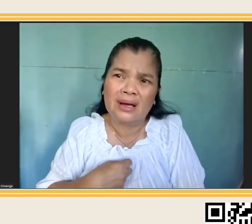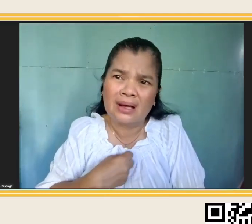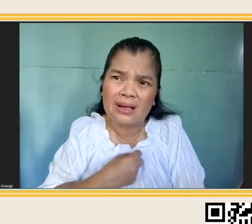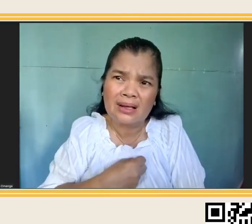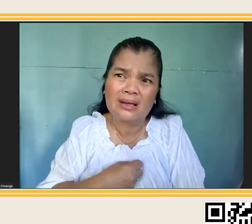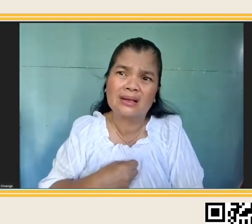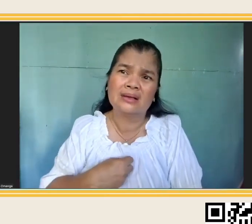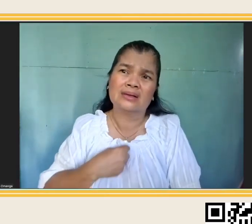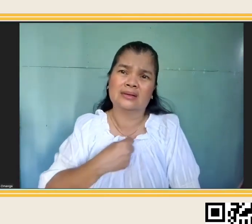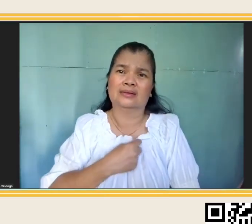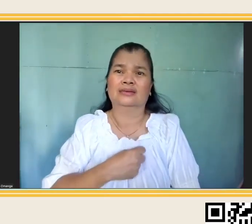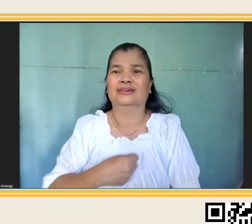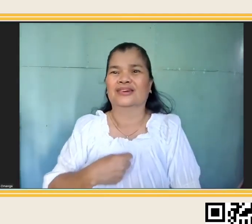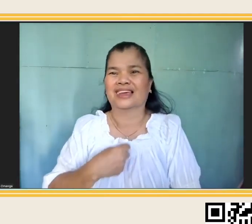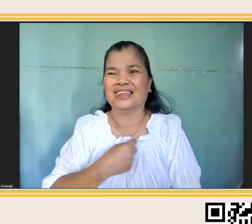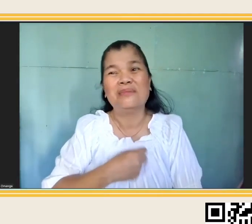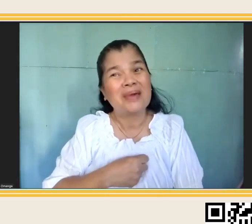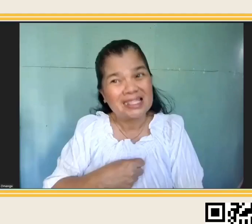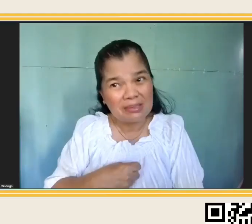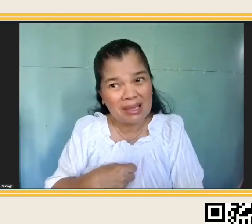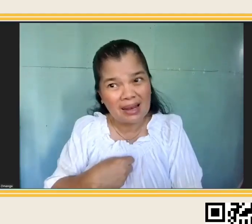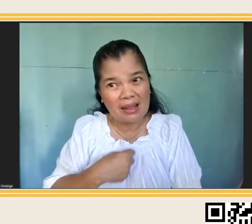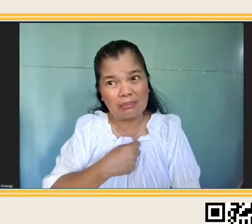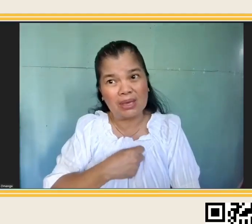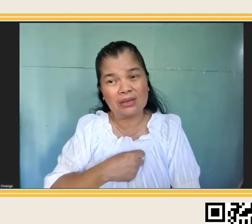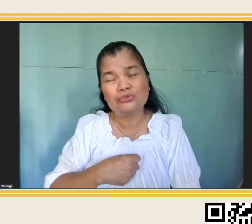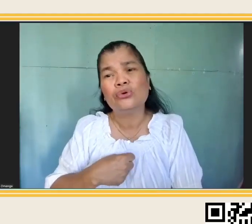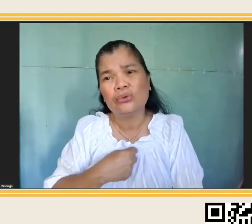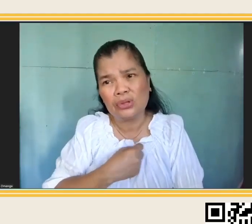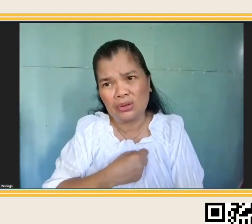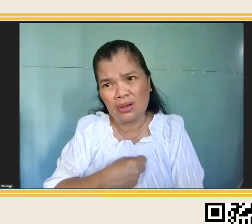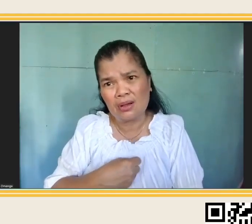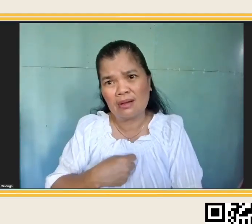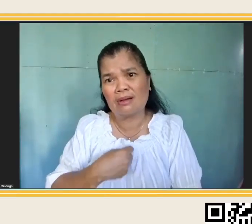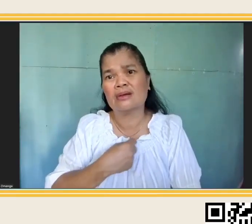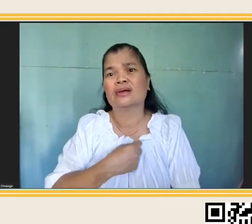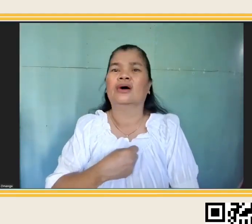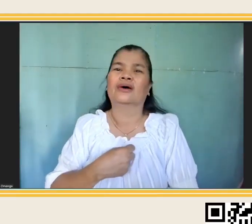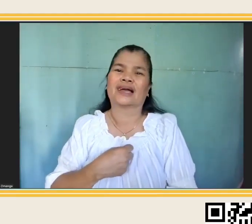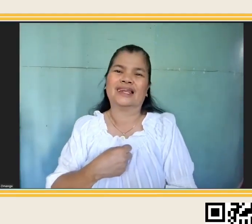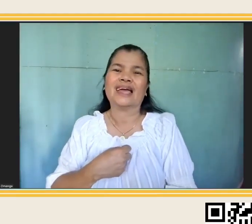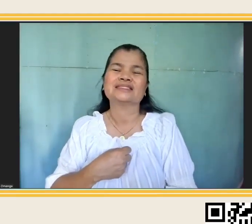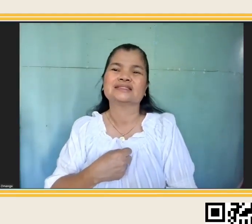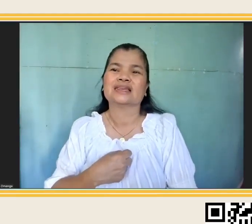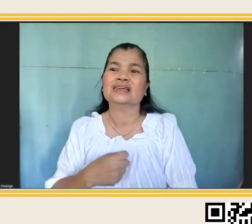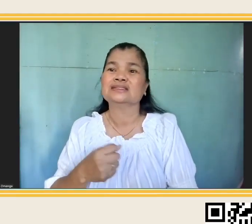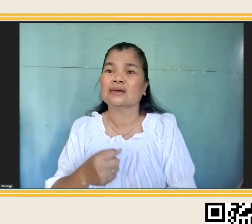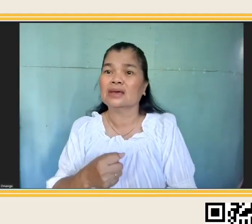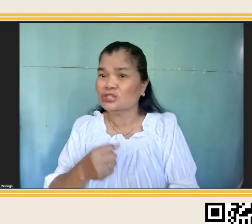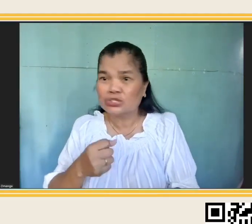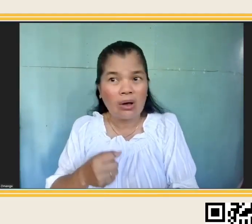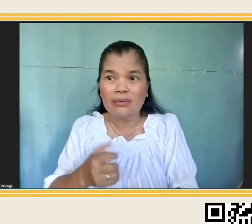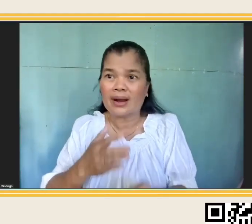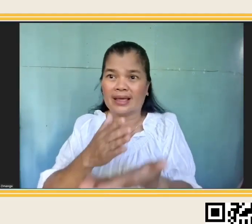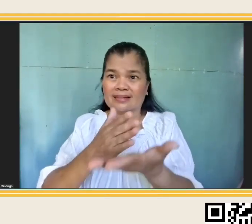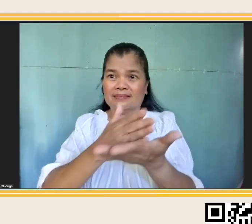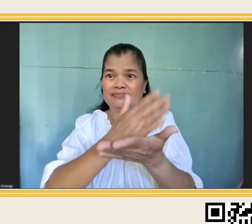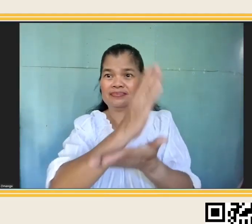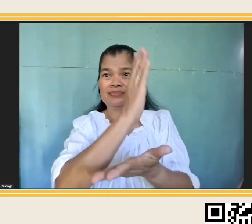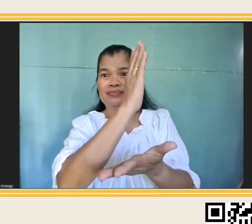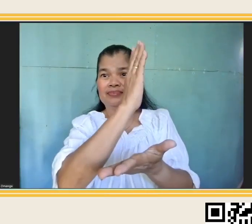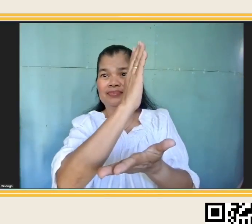Sorry na. Di ba may kasabay na lambing? Sorry na. Okay, next is it's all